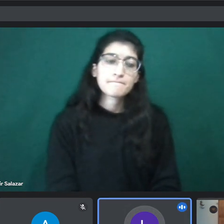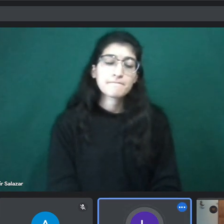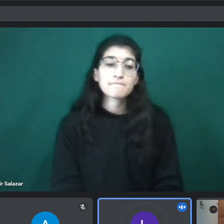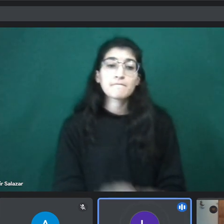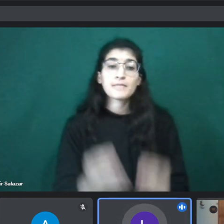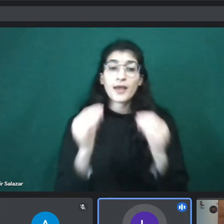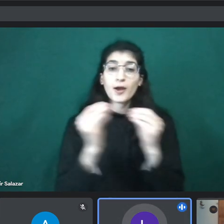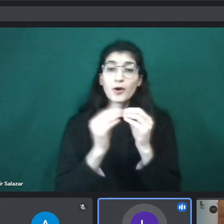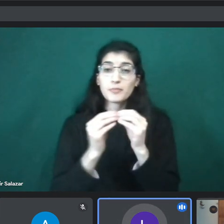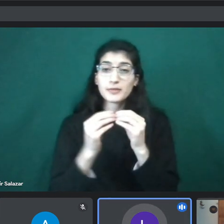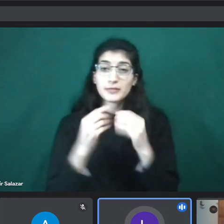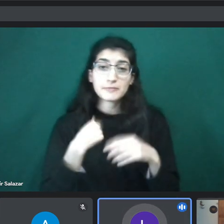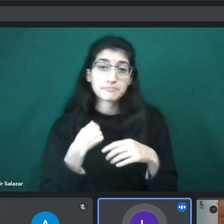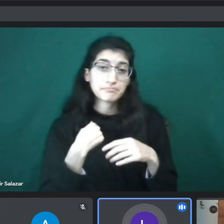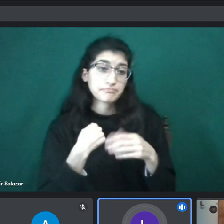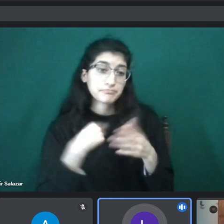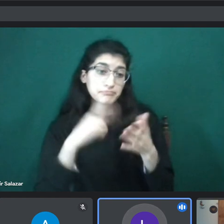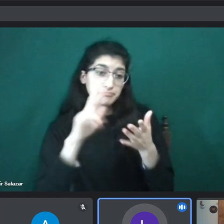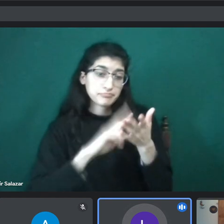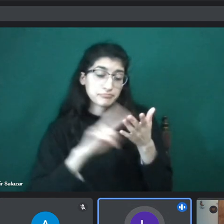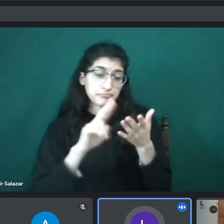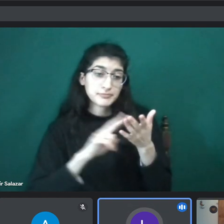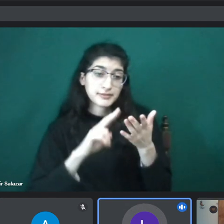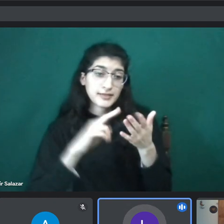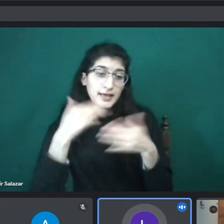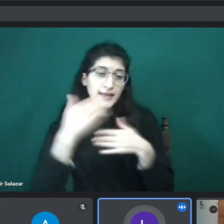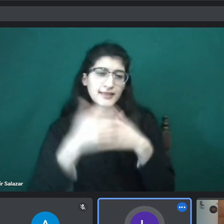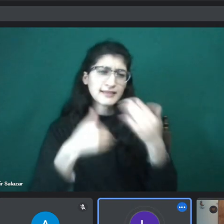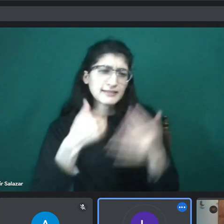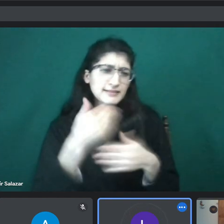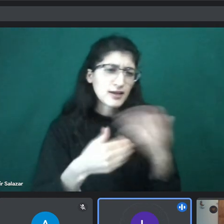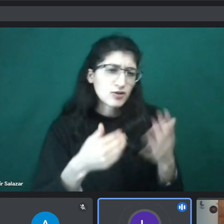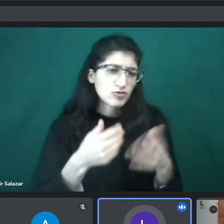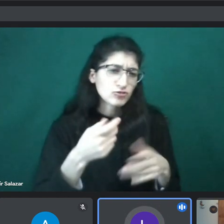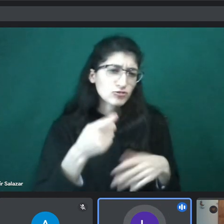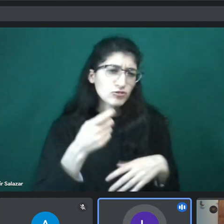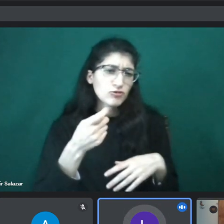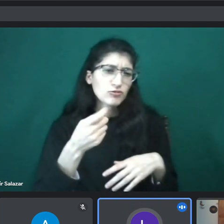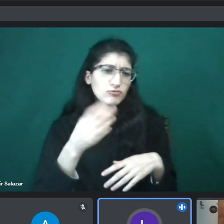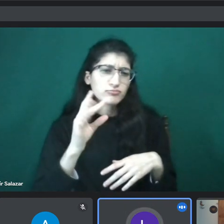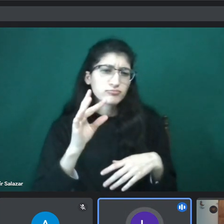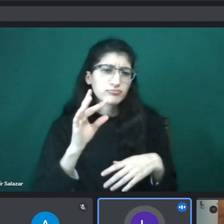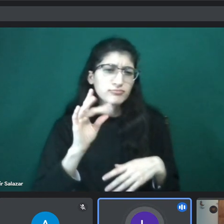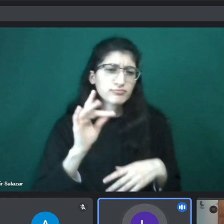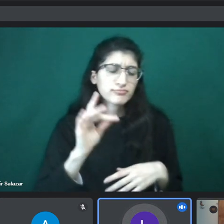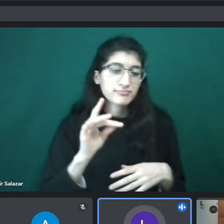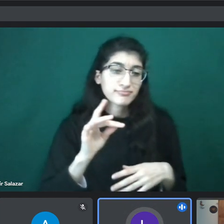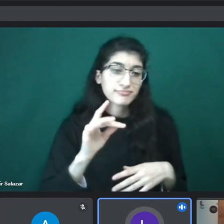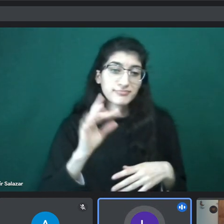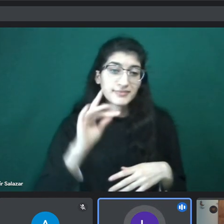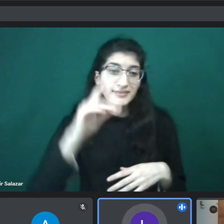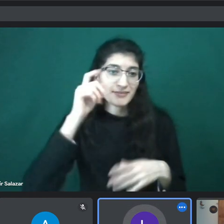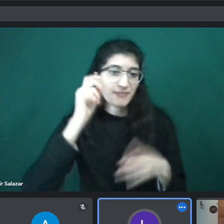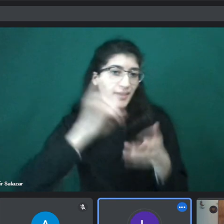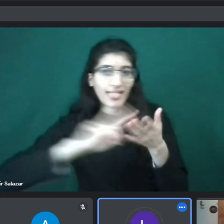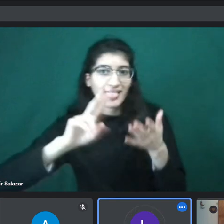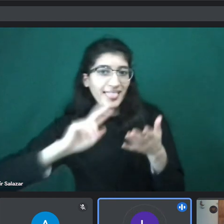Los desarrollos en los campos ya tienen un impacto directo en nuestro trabajo en las áreas de ciencias humanas,